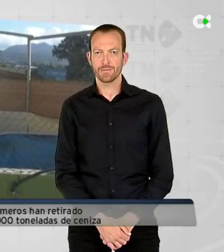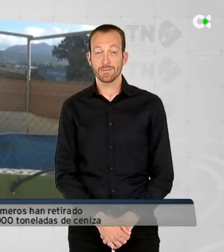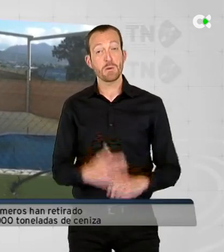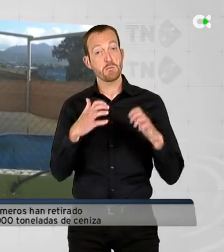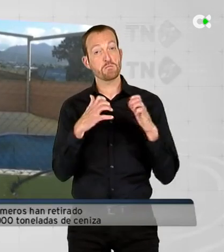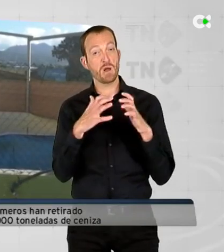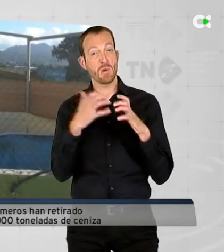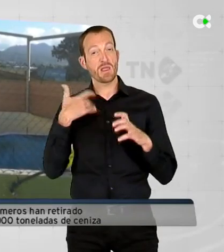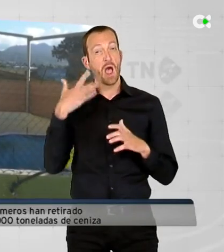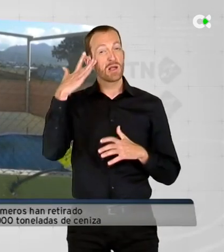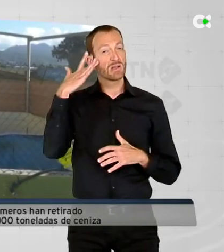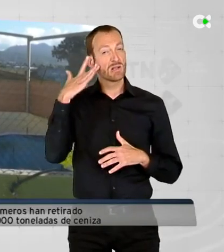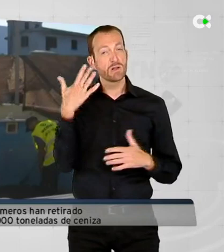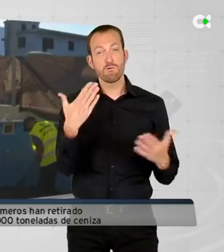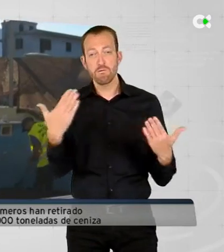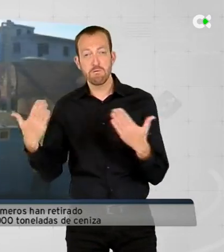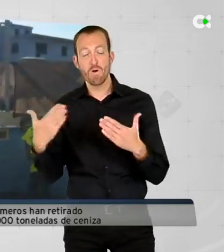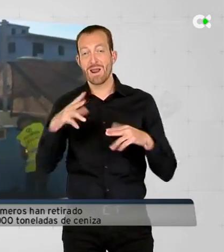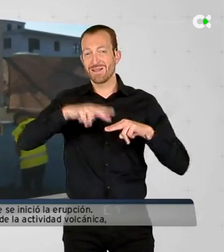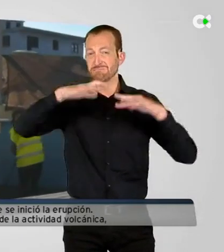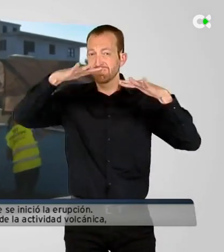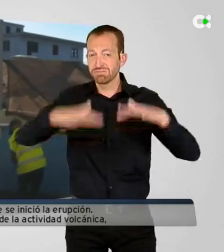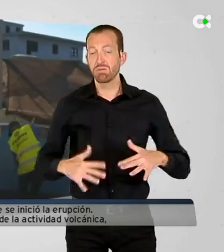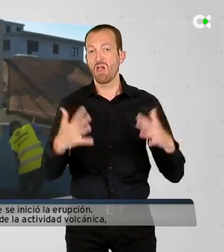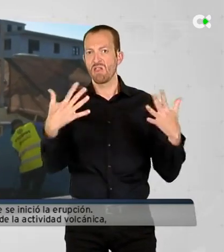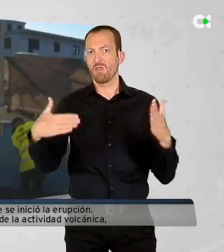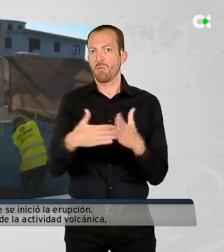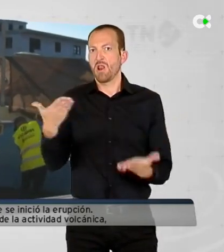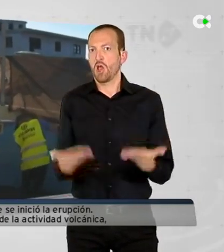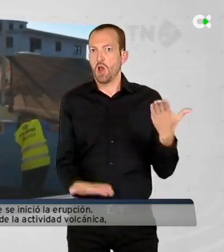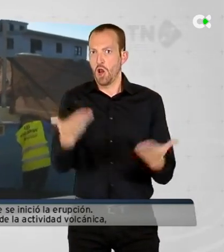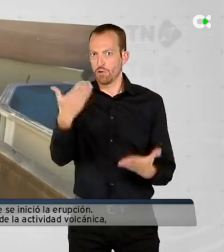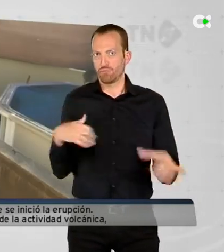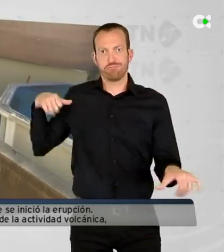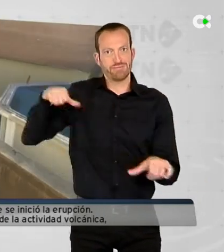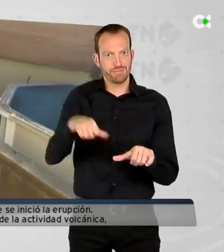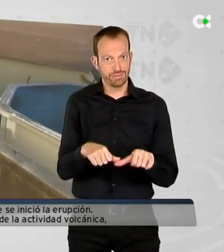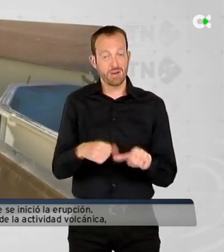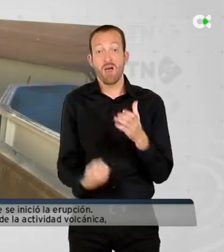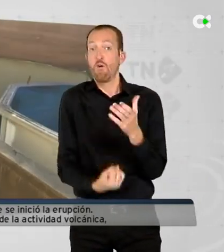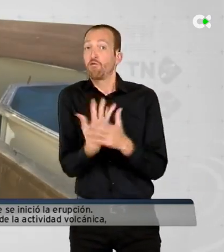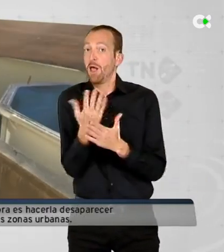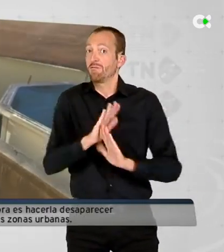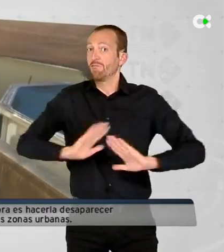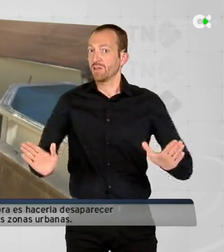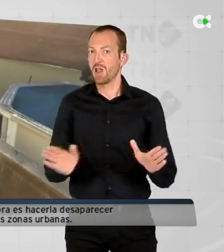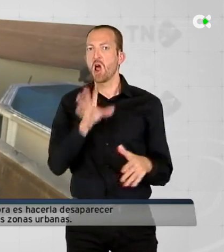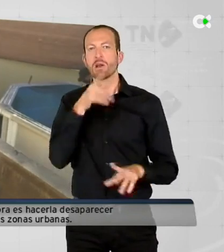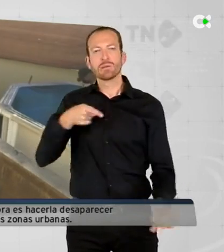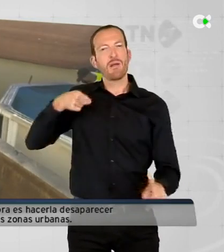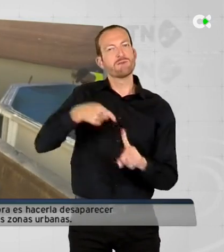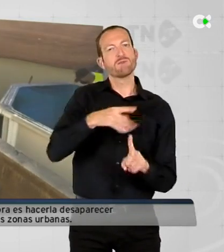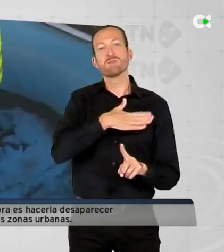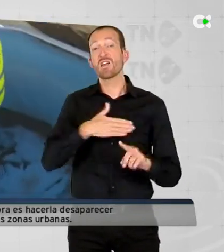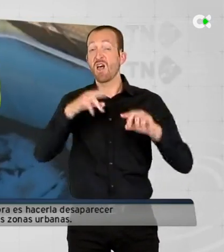Los palmeros han retirado más de 10.000 toneladas de ceniza desde que se inició la erupción. Tras el cese de la actividad volcánica, el objetivo ahora es hacerla